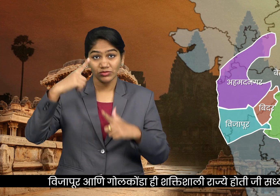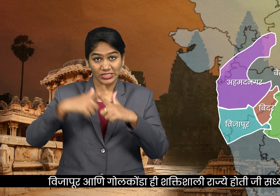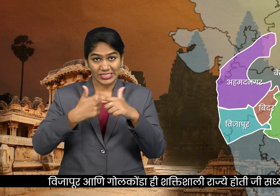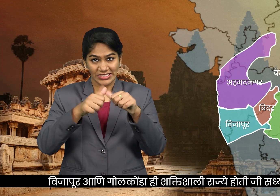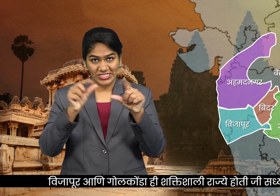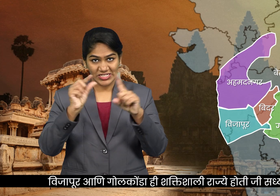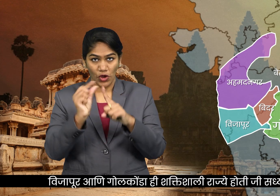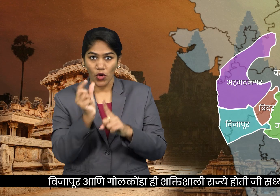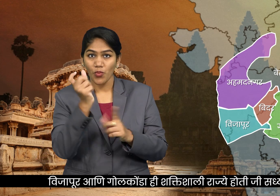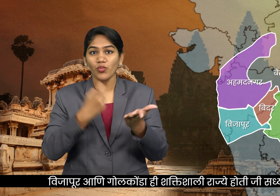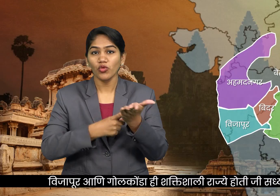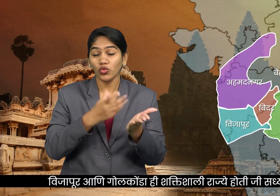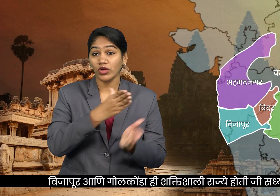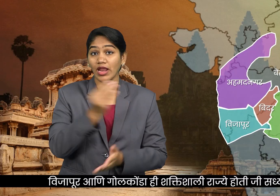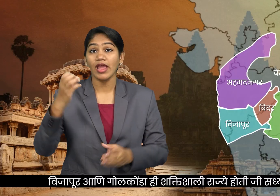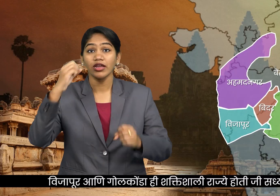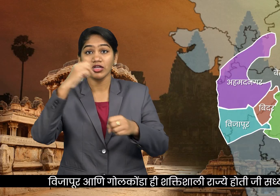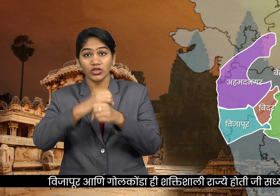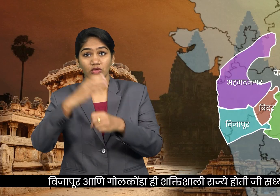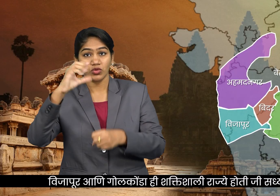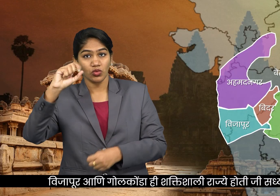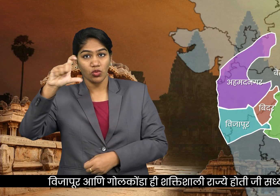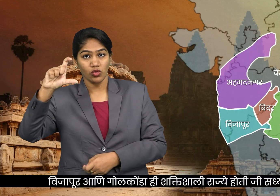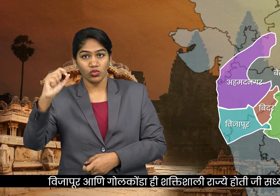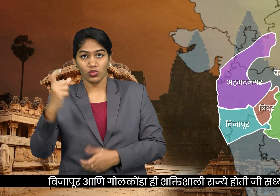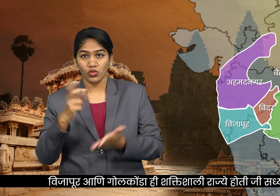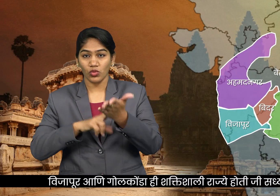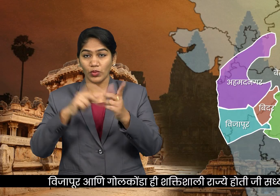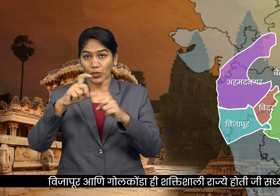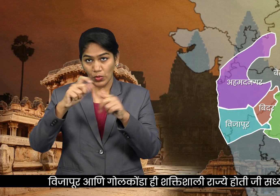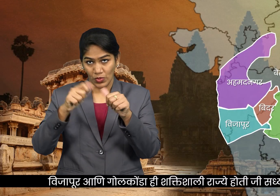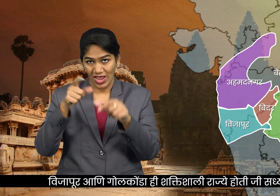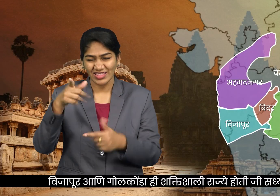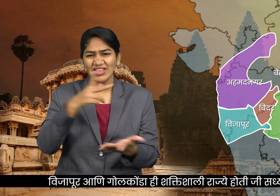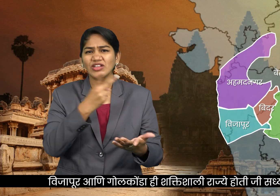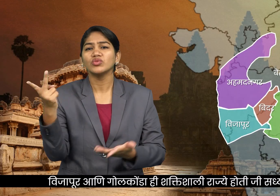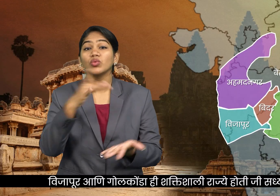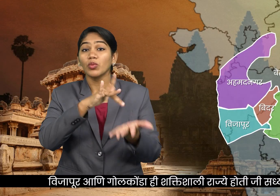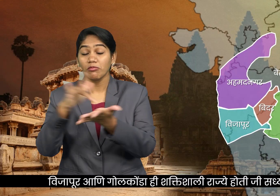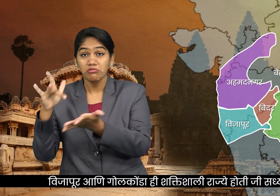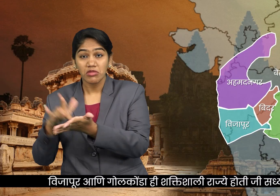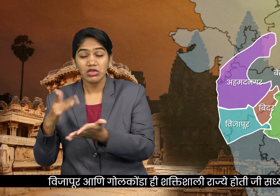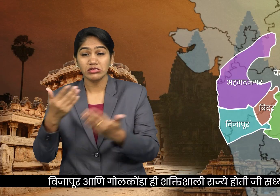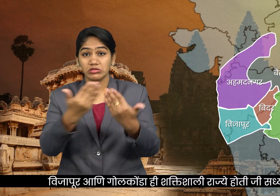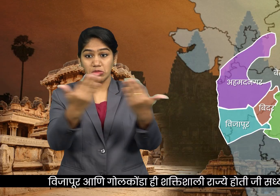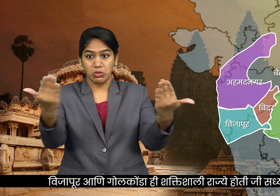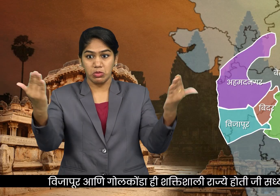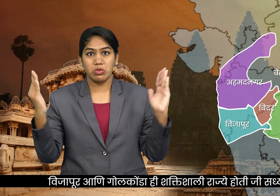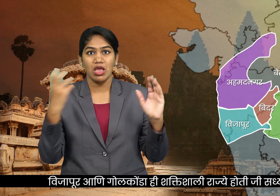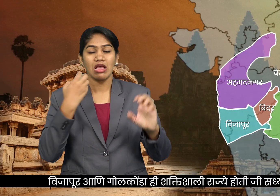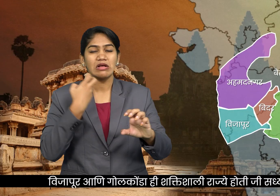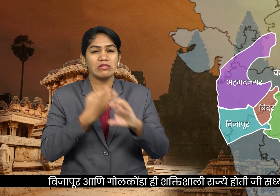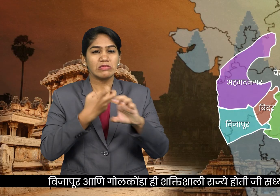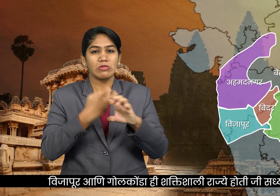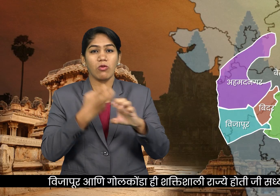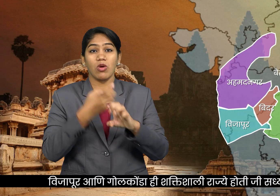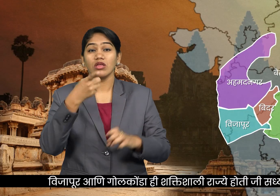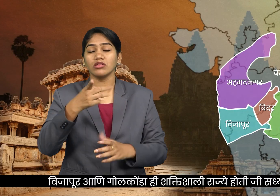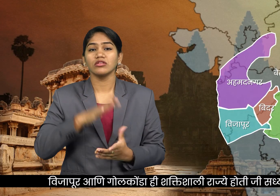विजापूर आणि गोलकोंडा ही शक्तिशाली राज्ये होती. ती सध्याच्या कर्नाटक,